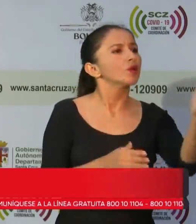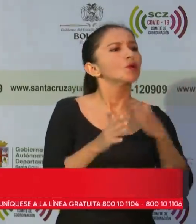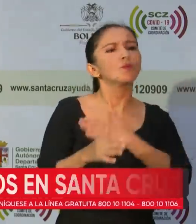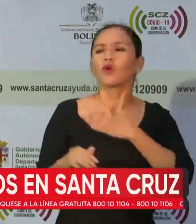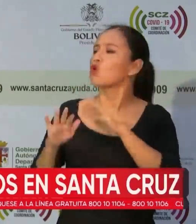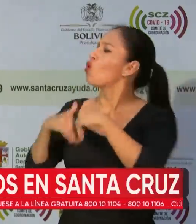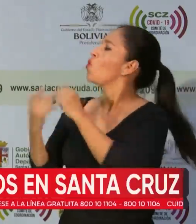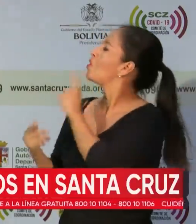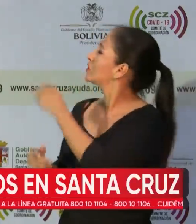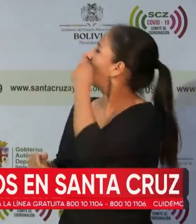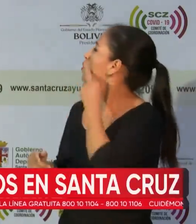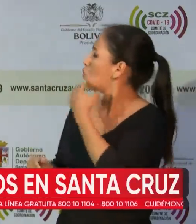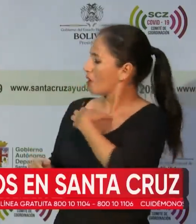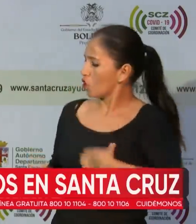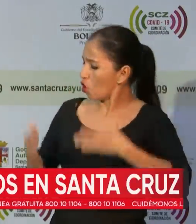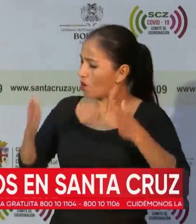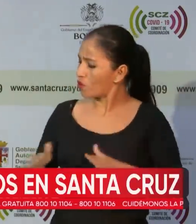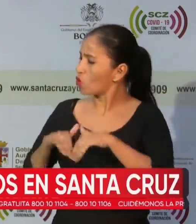salud del gobernador?